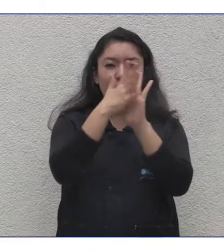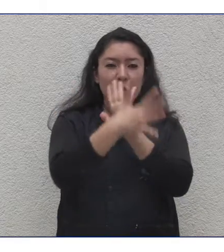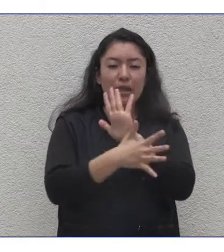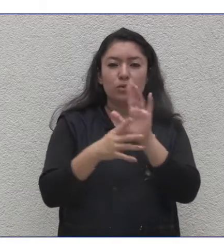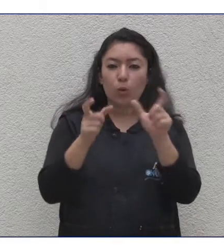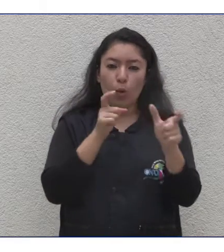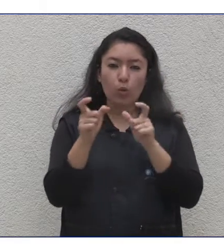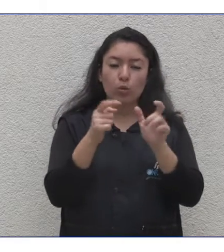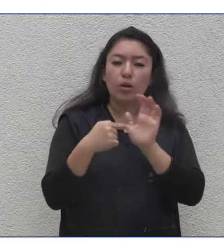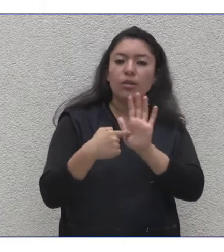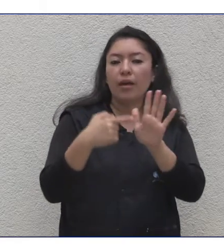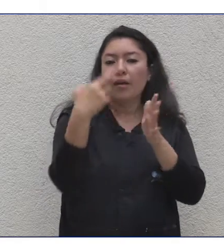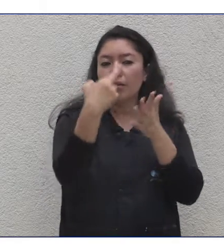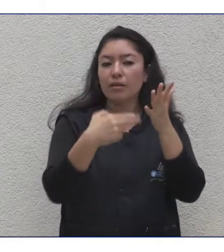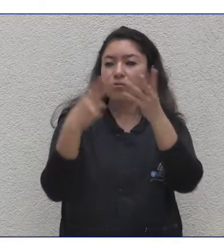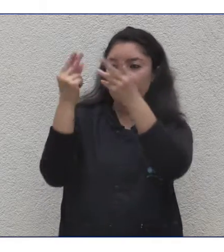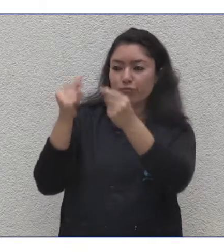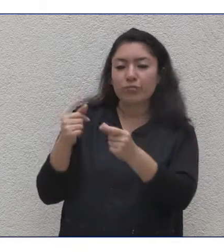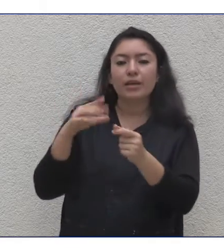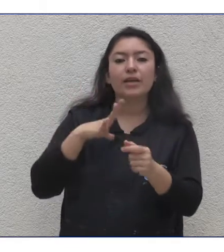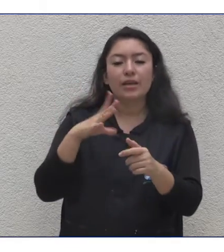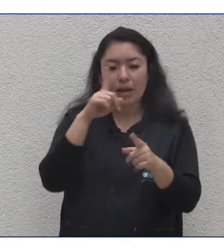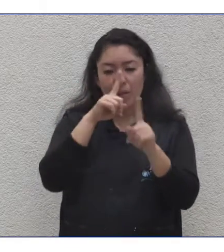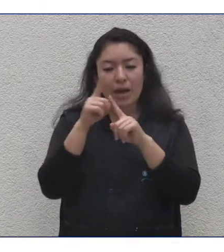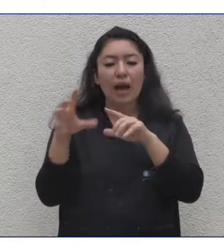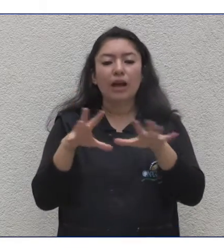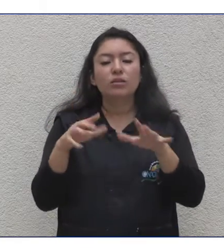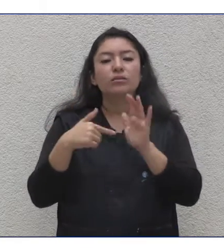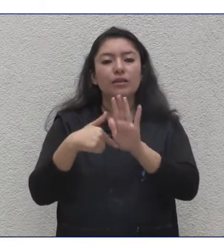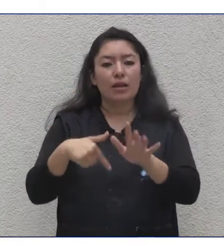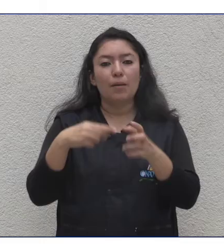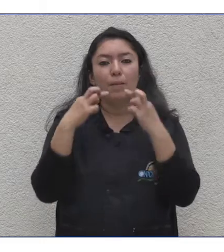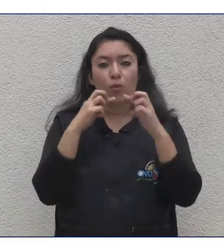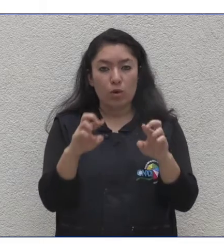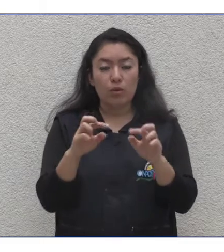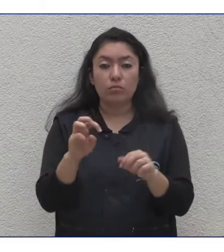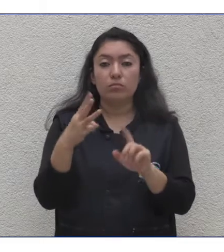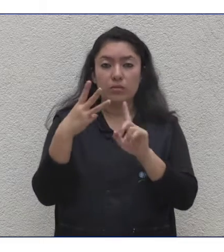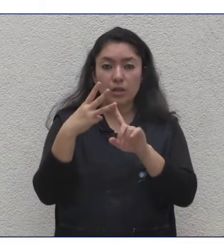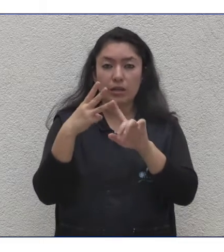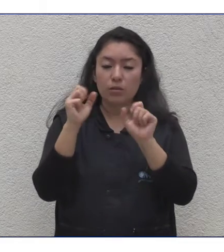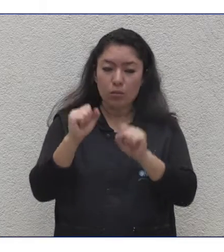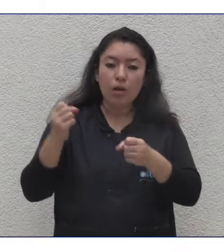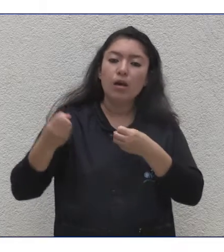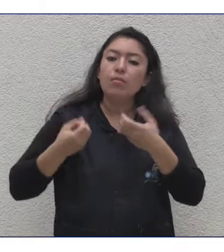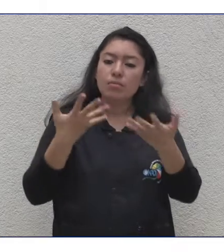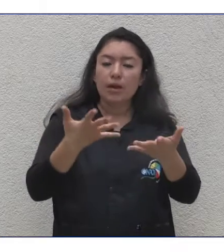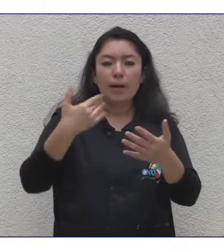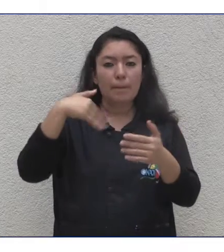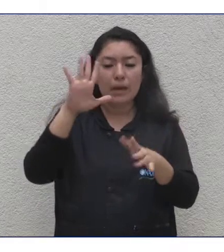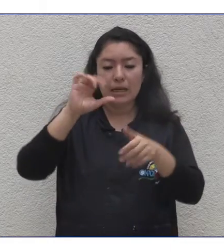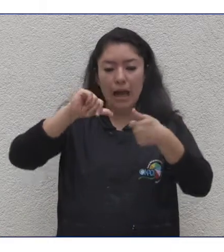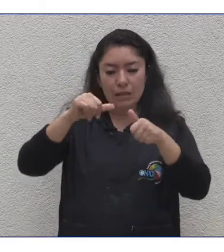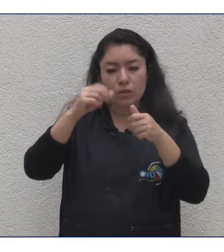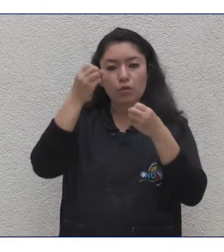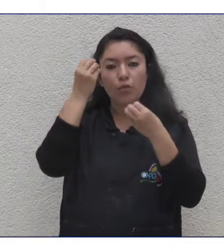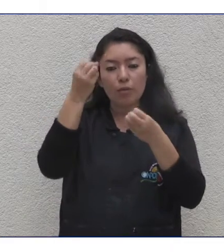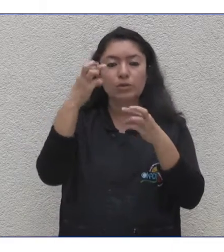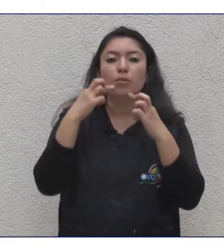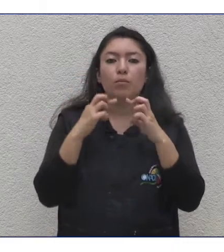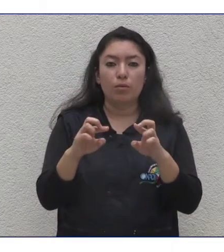ejecución de los recursos públicos y actos de la administración pública. 3. gratuidad en el acceso a la información